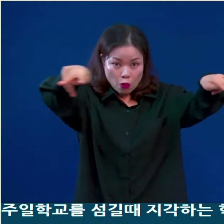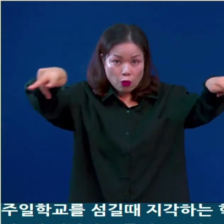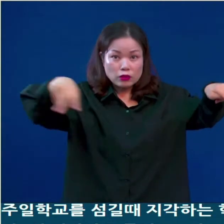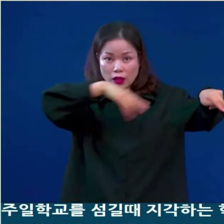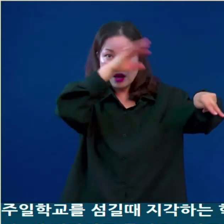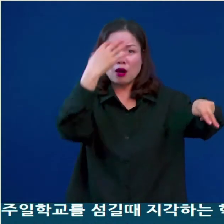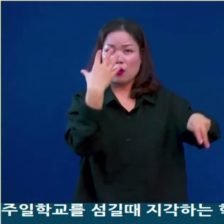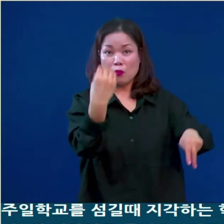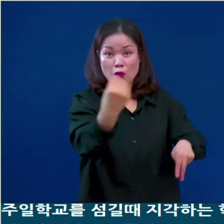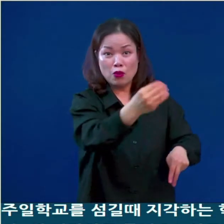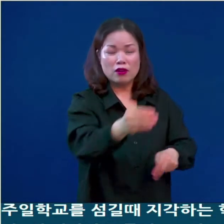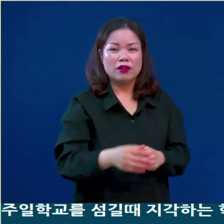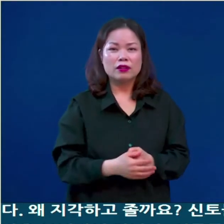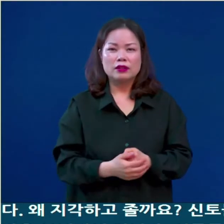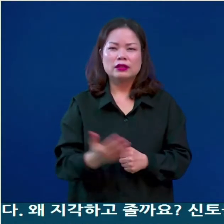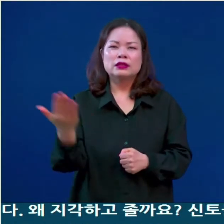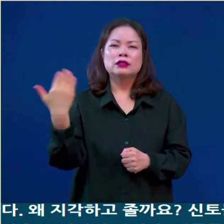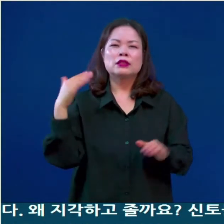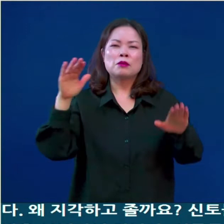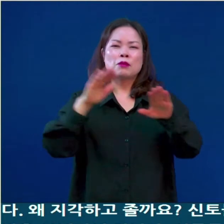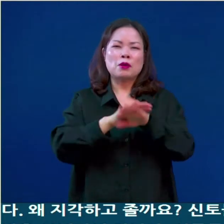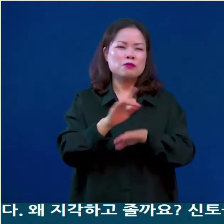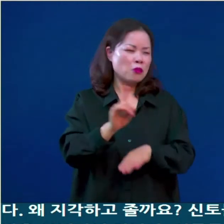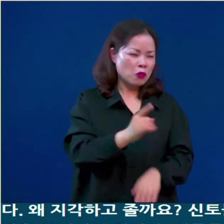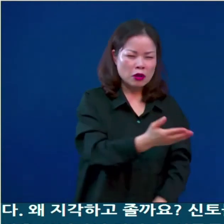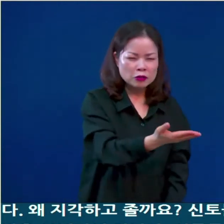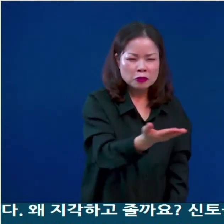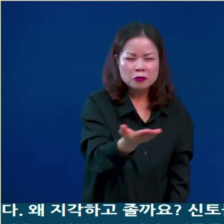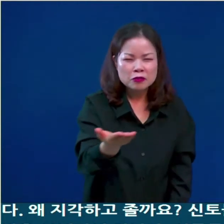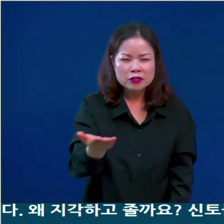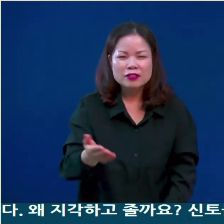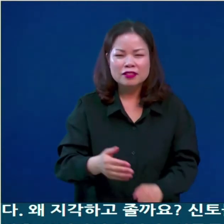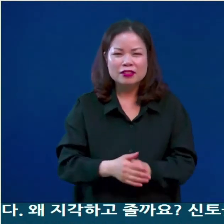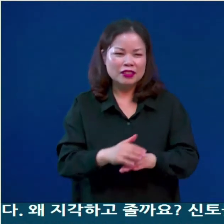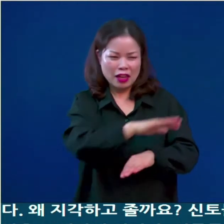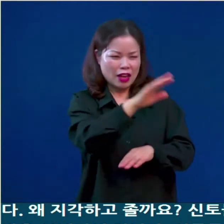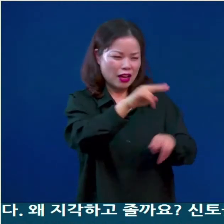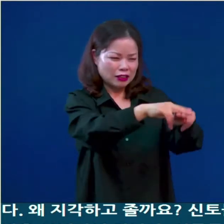보입니다. 지난밤에 뭘 하셨는지.